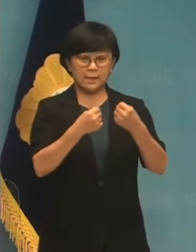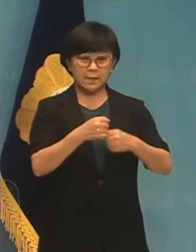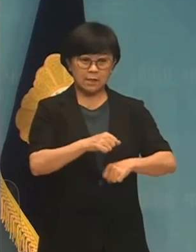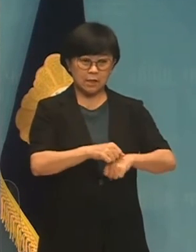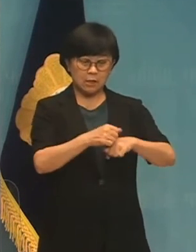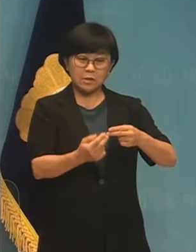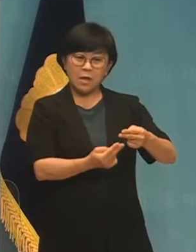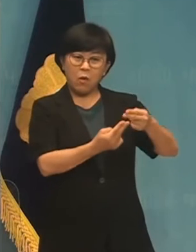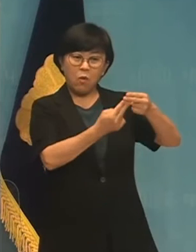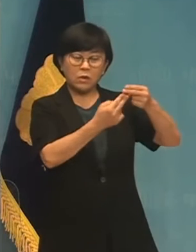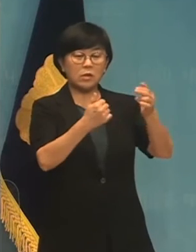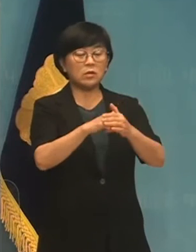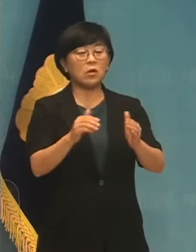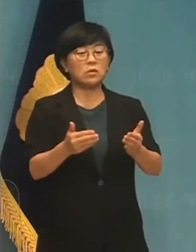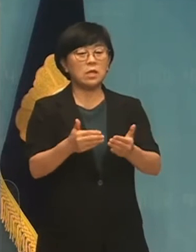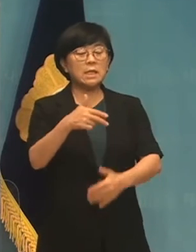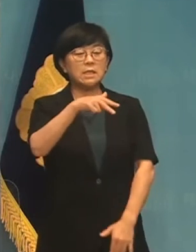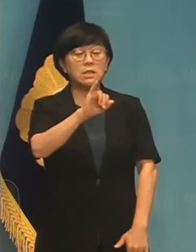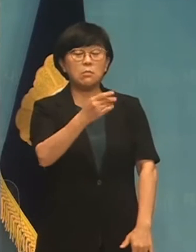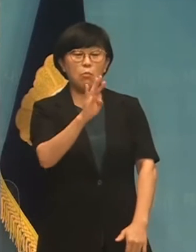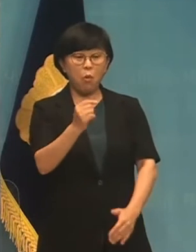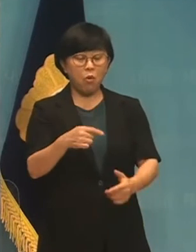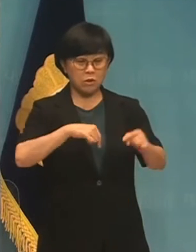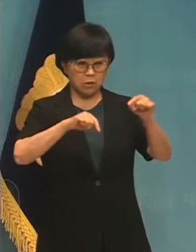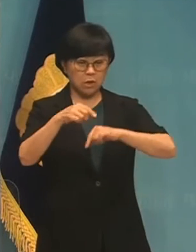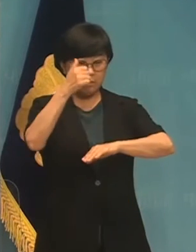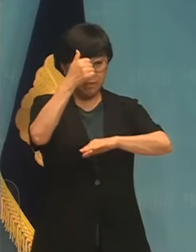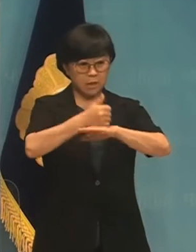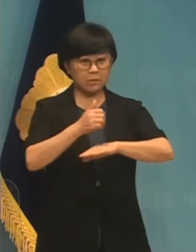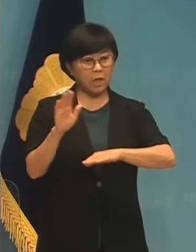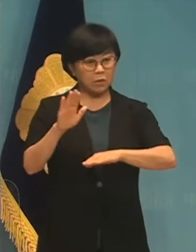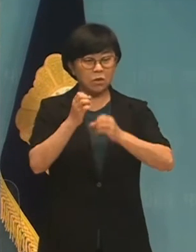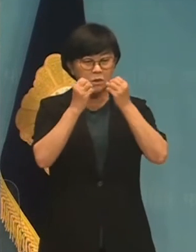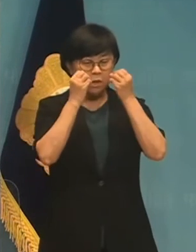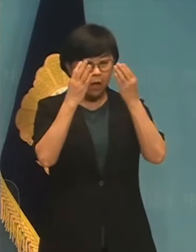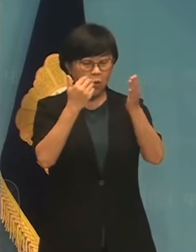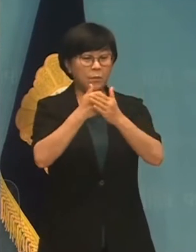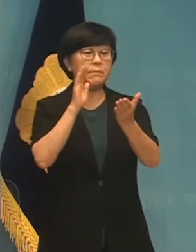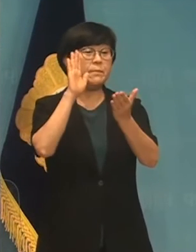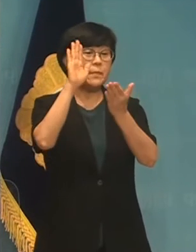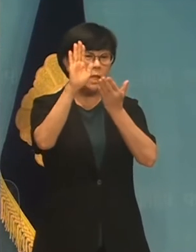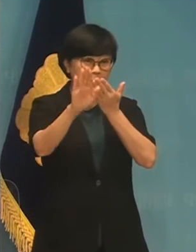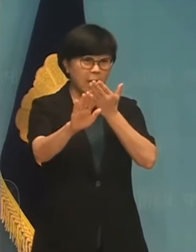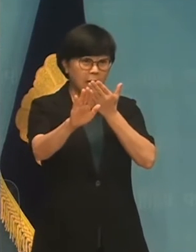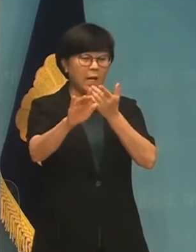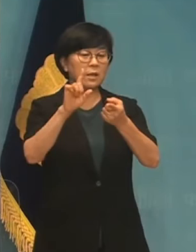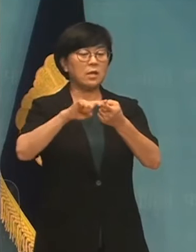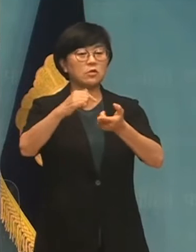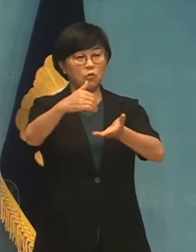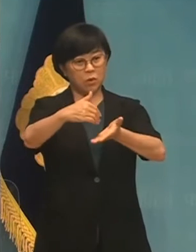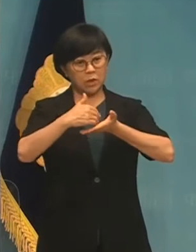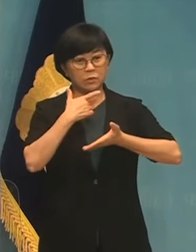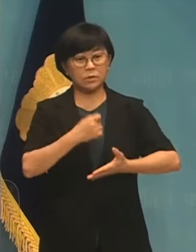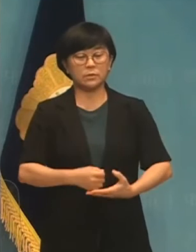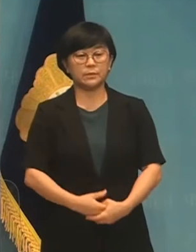쌓아올린 진보정치의 마지막 장이 아니라 대한민국의 새로운 미래를 그리라고 주문하고 있습니다.